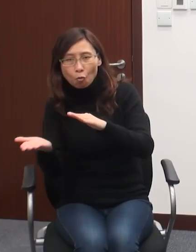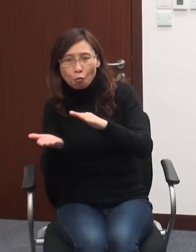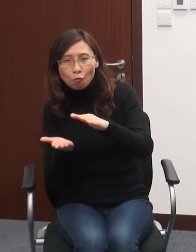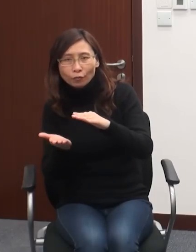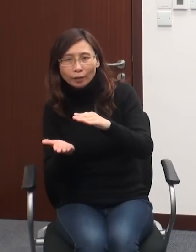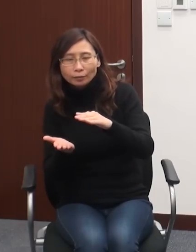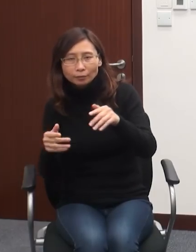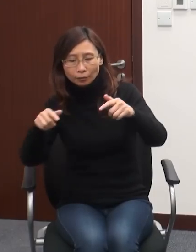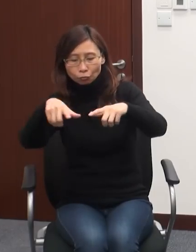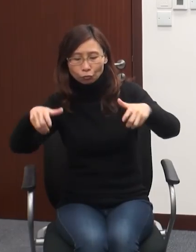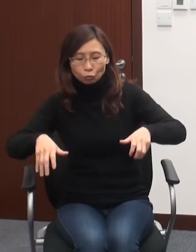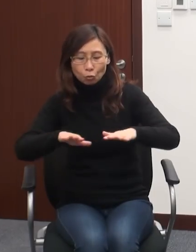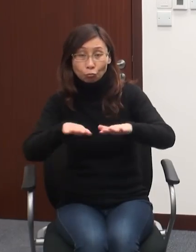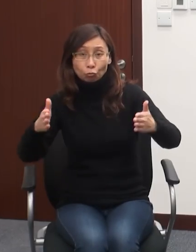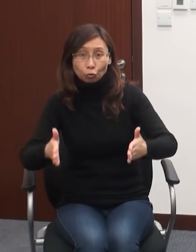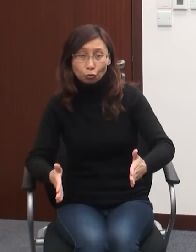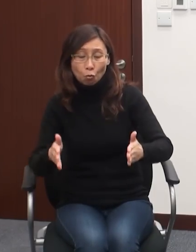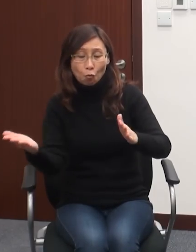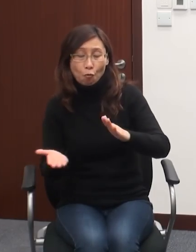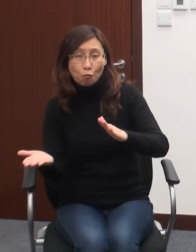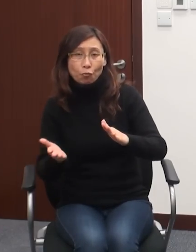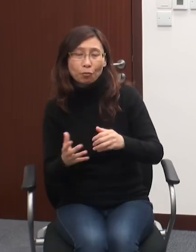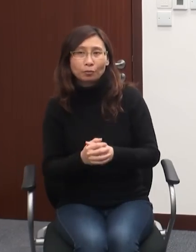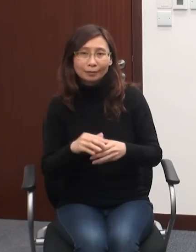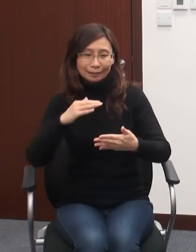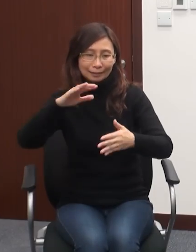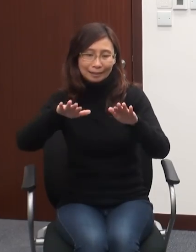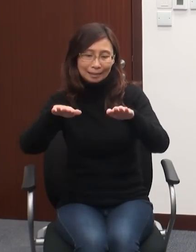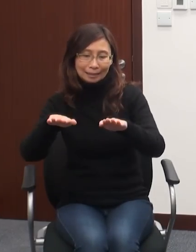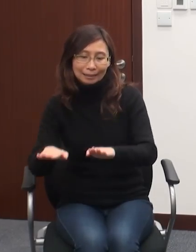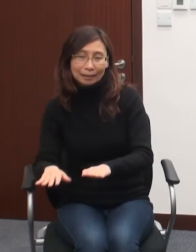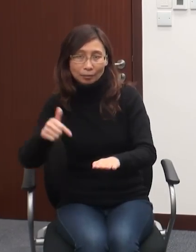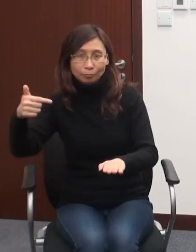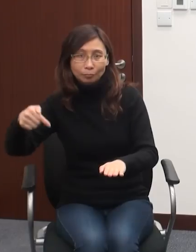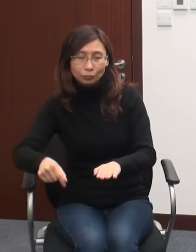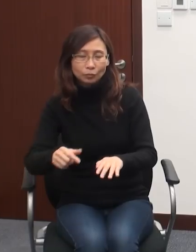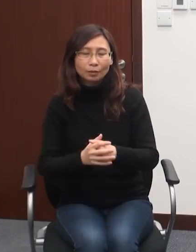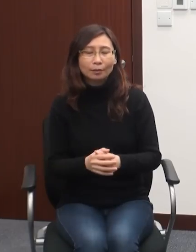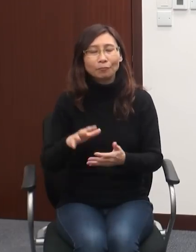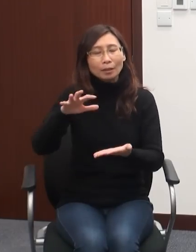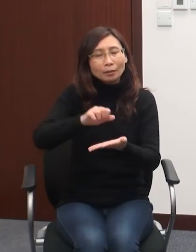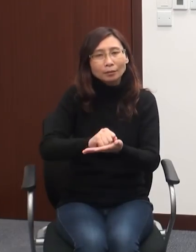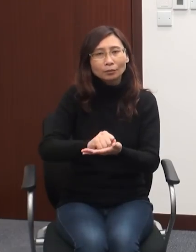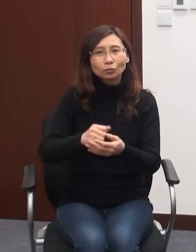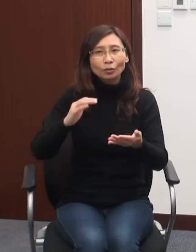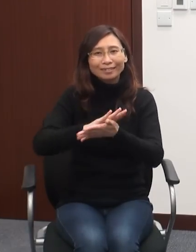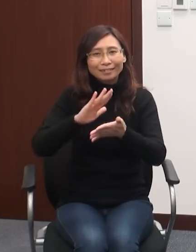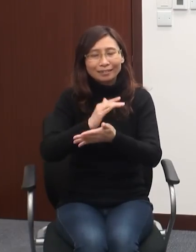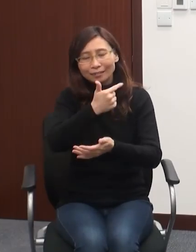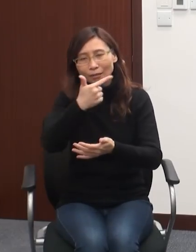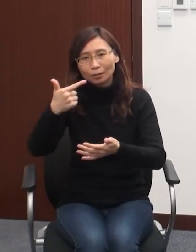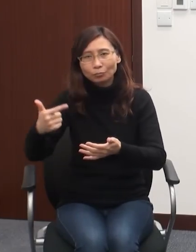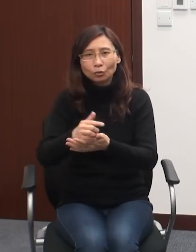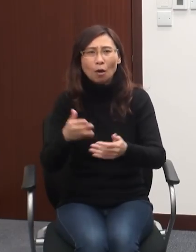咁即係佢主動去問民眾就係話喂爭普即係爭取普選咗咁多年，其實個普選嘅目標你諗清楚未